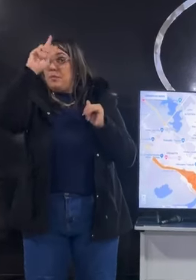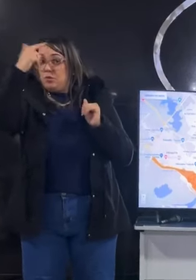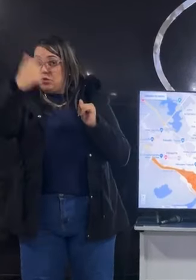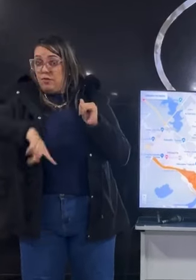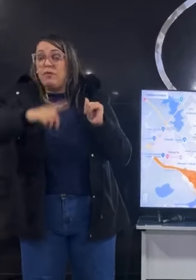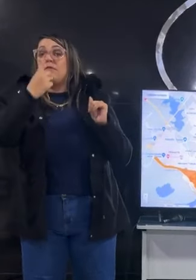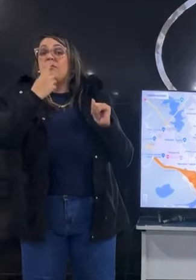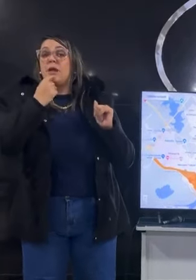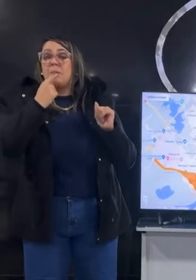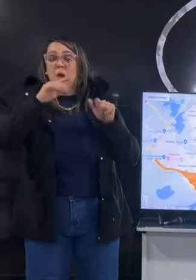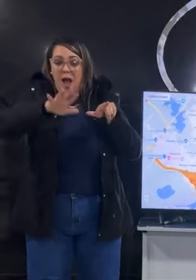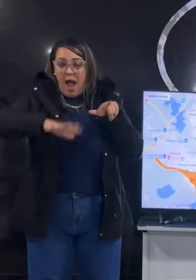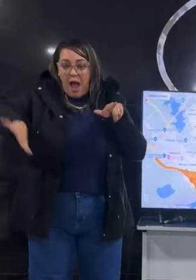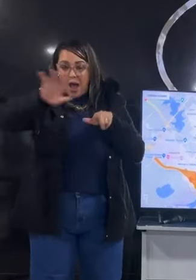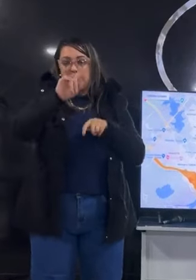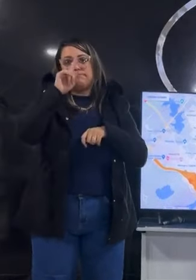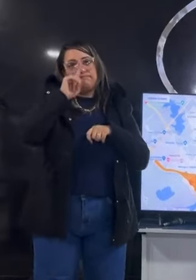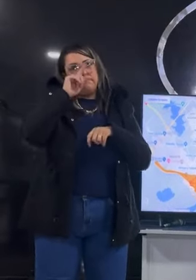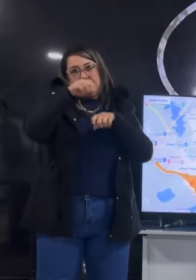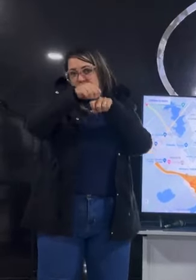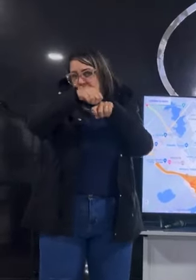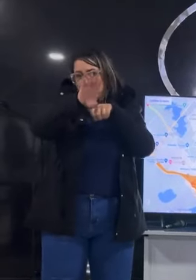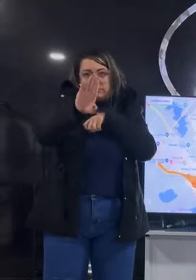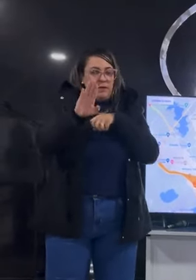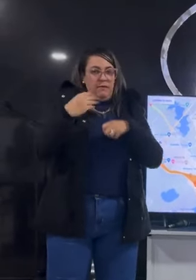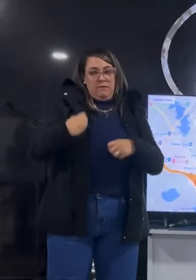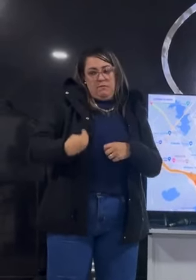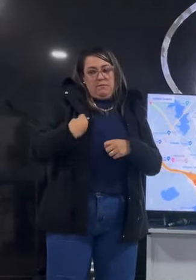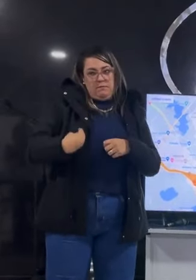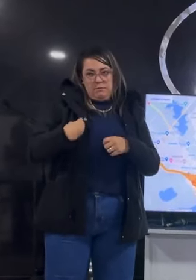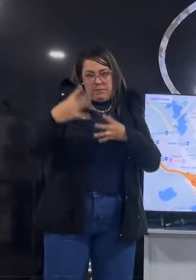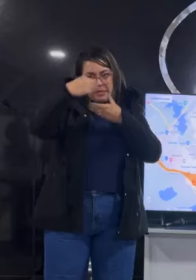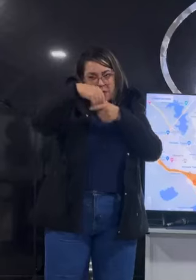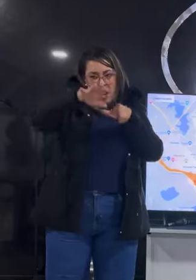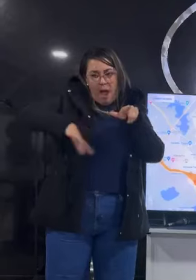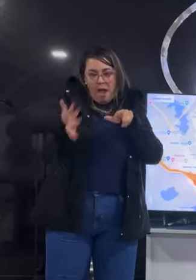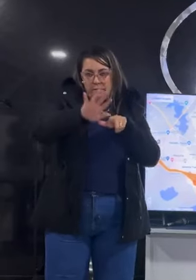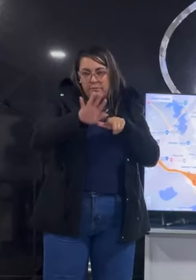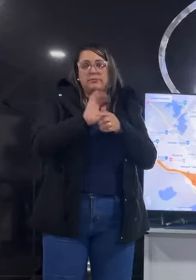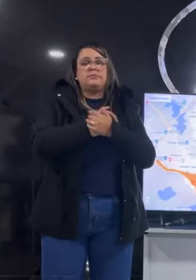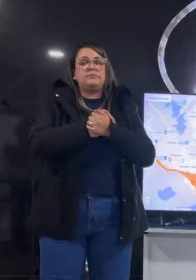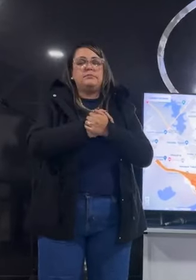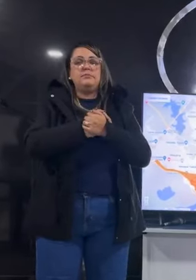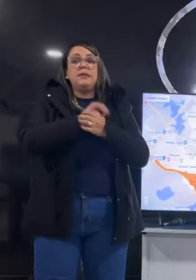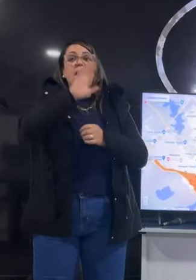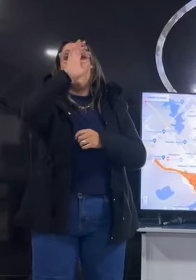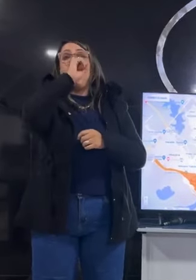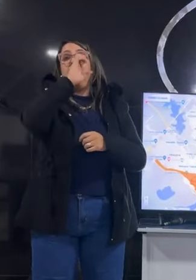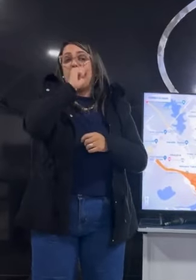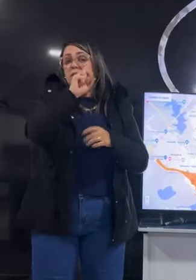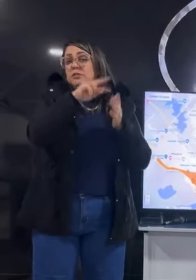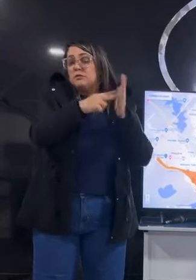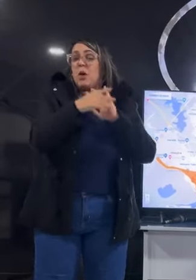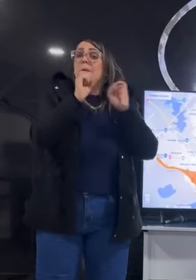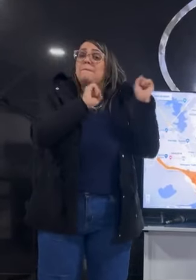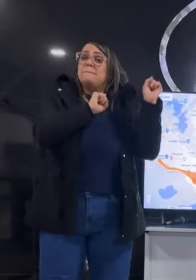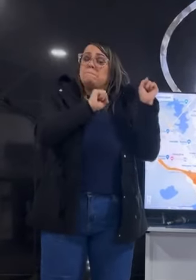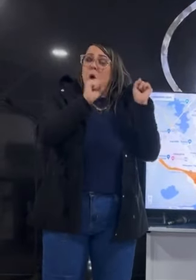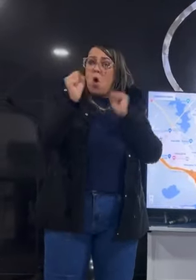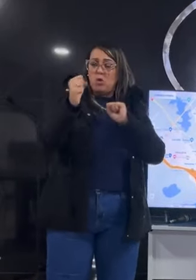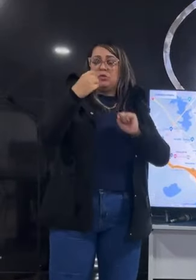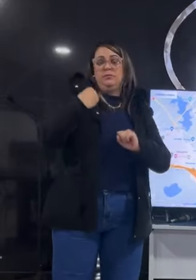área de risco a gente desaconselha as pessoas a estarem nessas áreas tá e laranja significa que podem